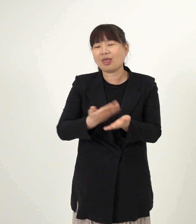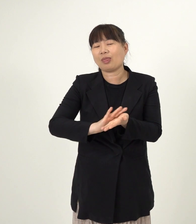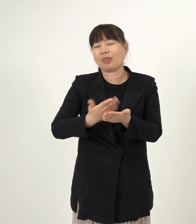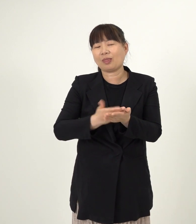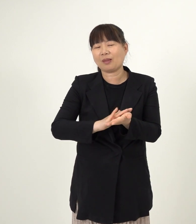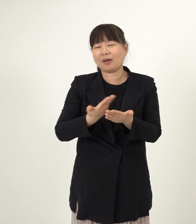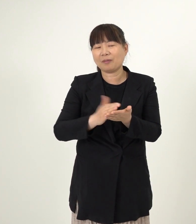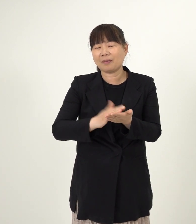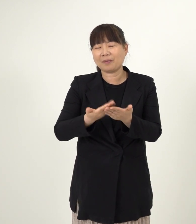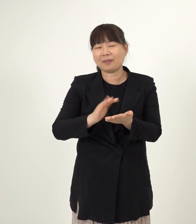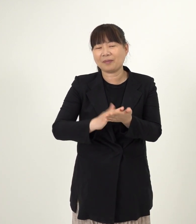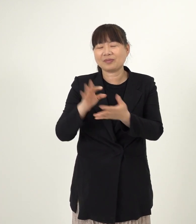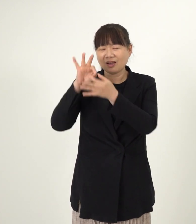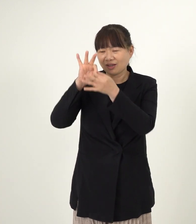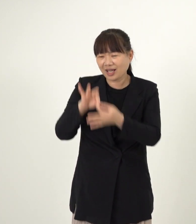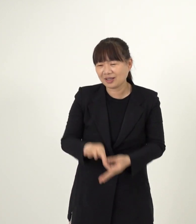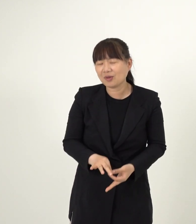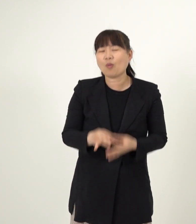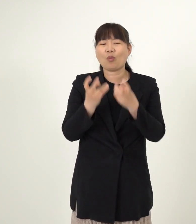부린다.